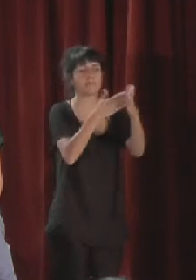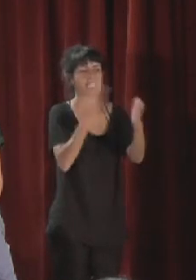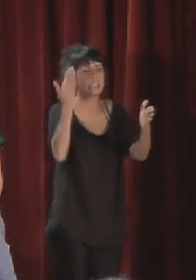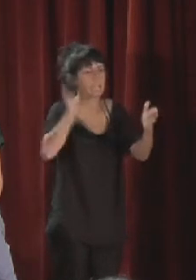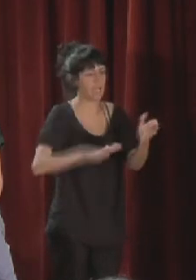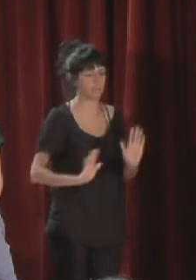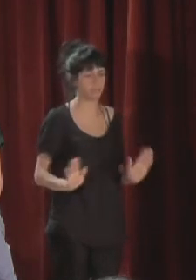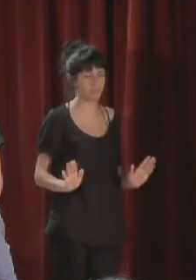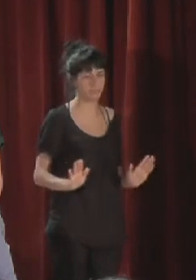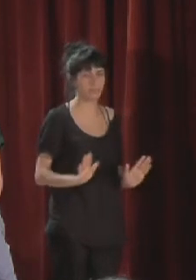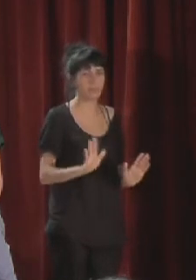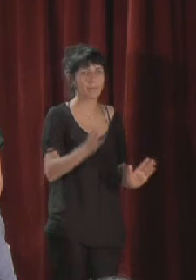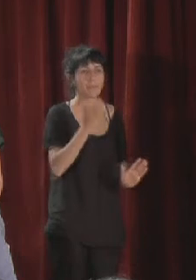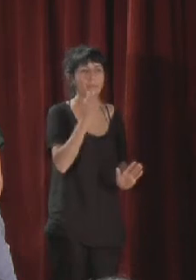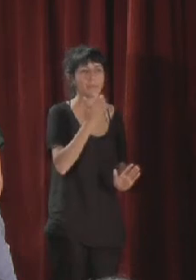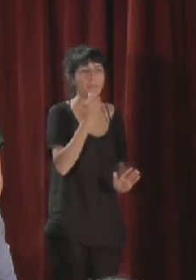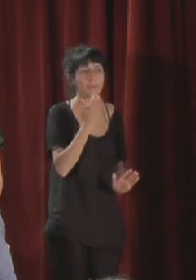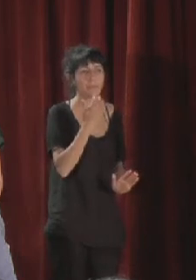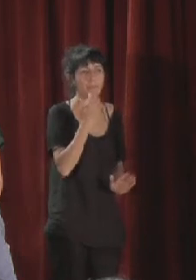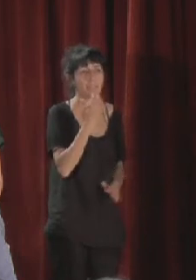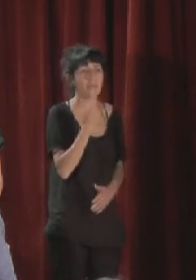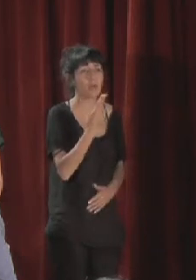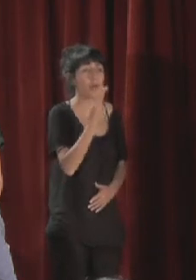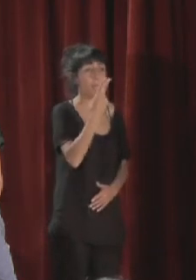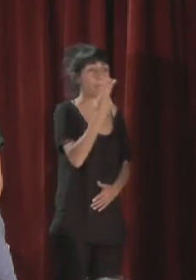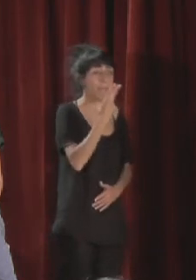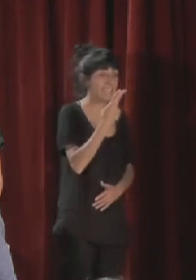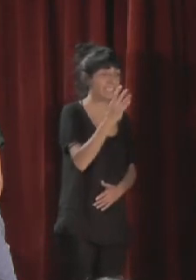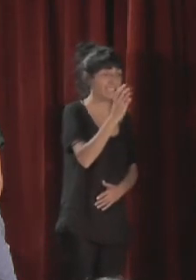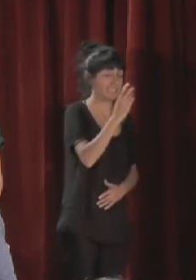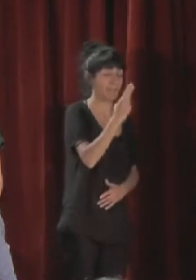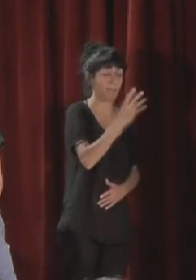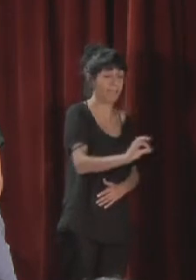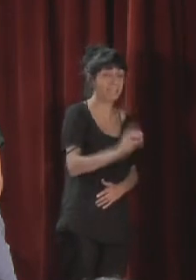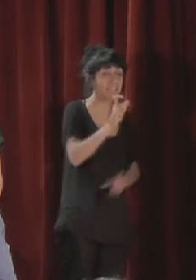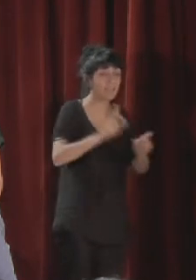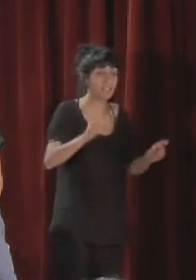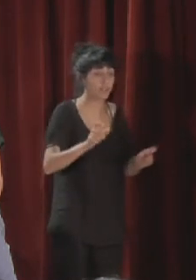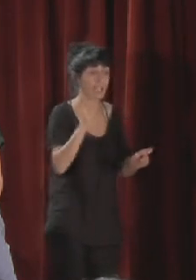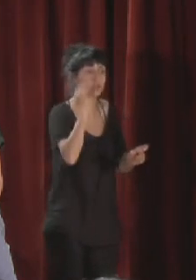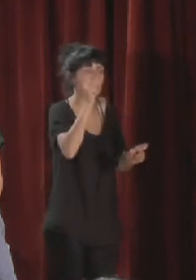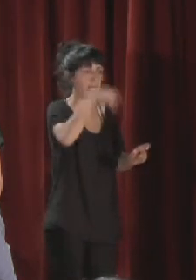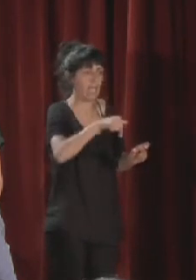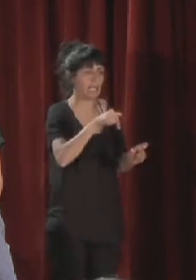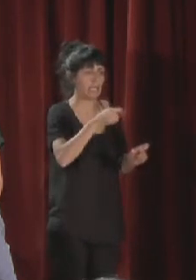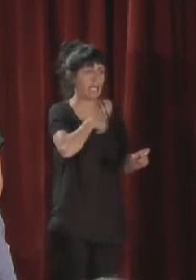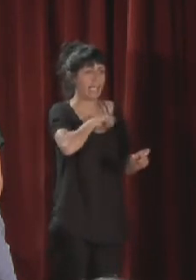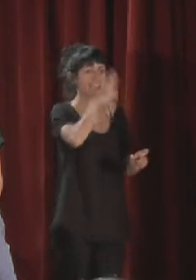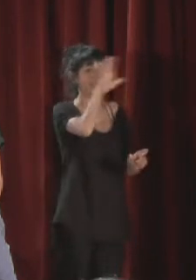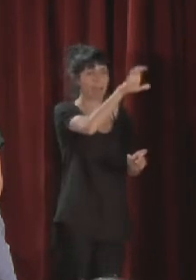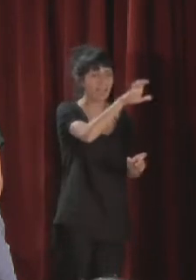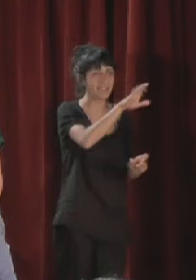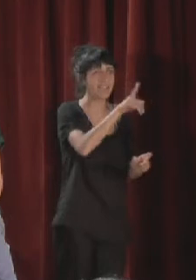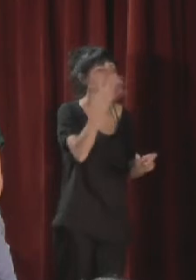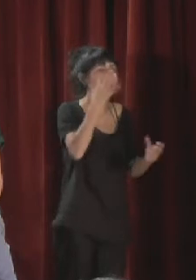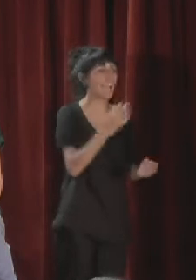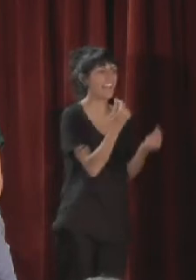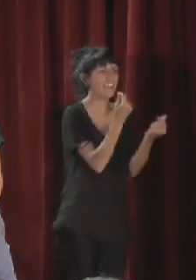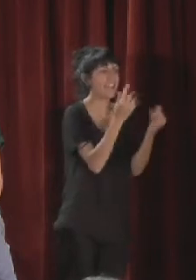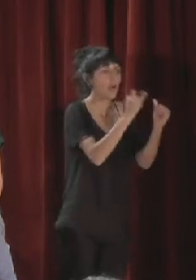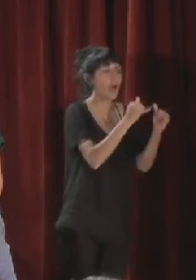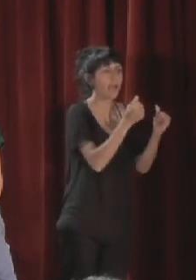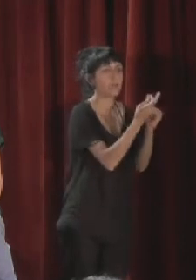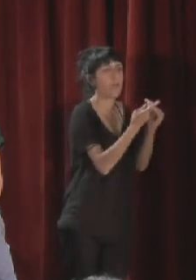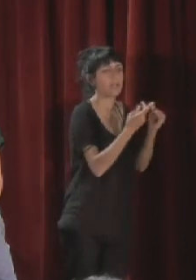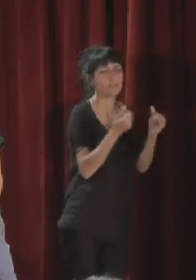en España teñan a mesma cantidade de cartos que o 30% do resto da poboación. Necesitamos unha fiscalidade